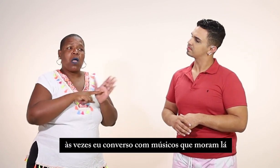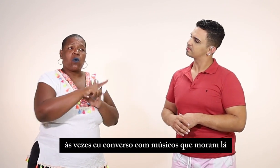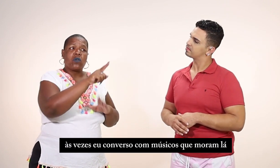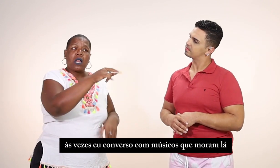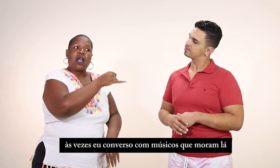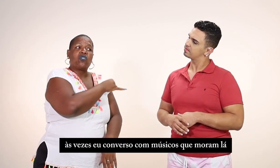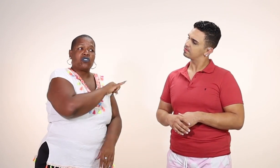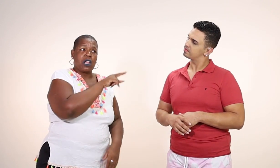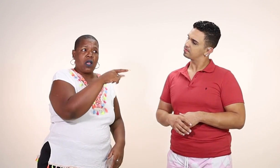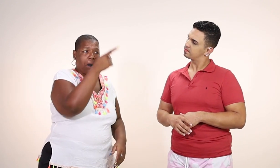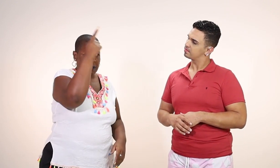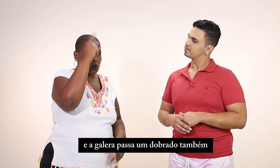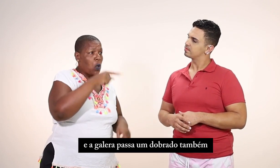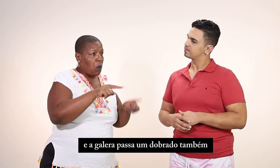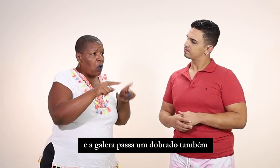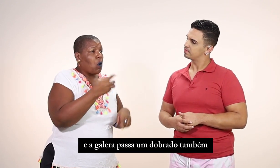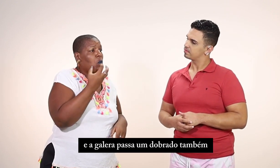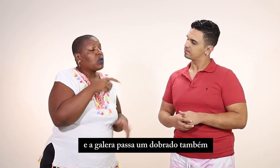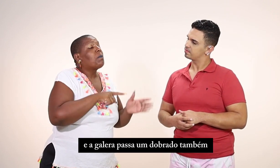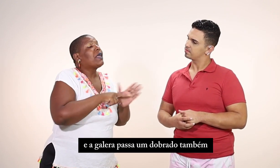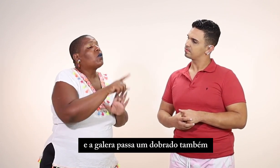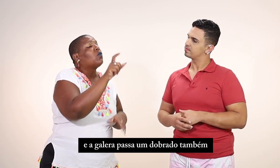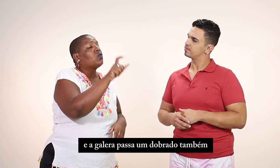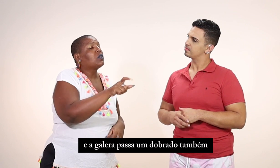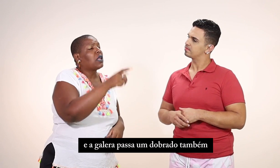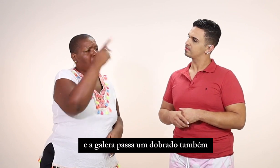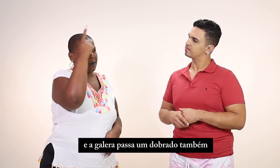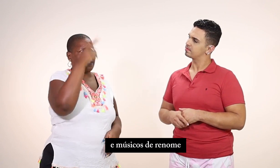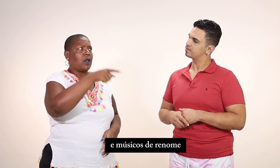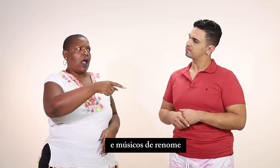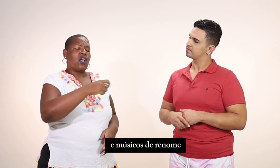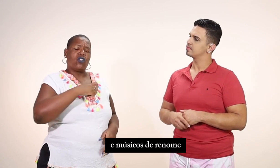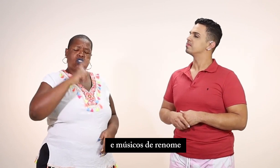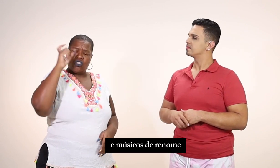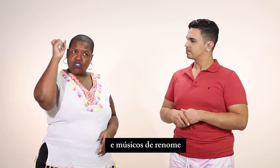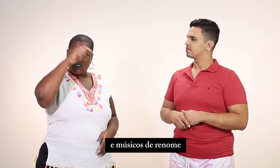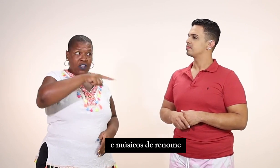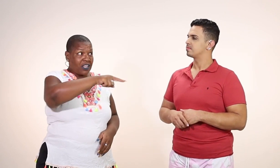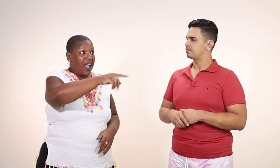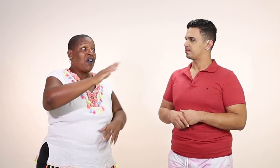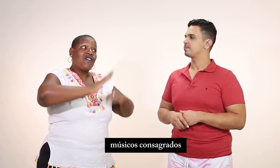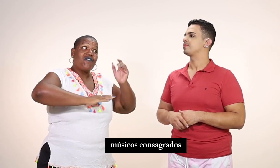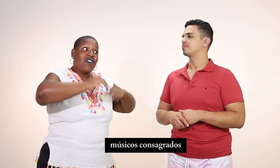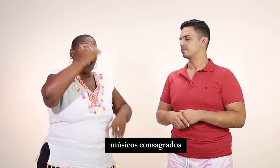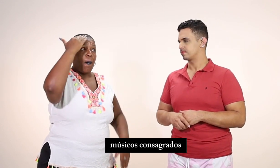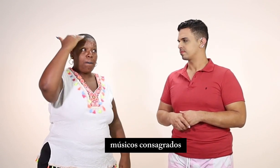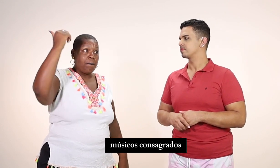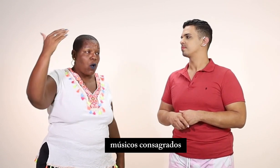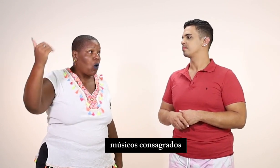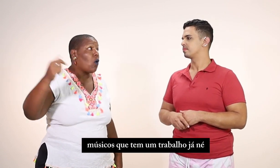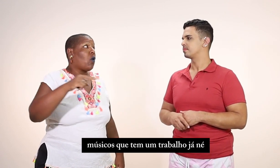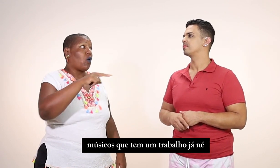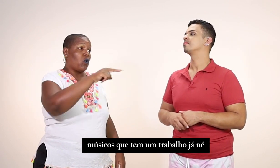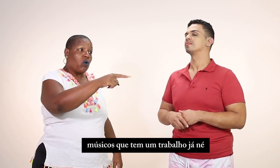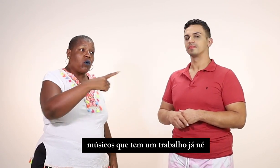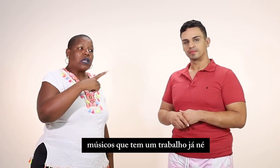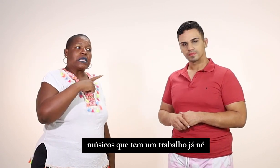moram lá e a galera passa um dobrado também. E músicos de renome, músicos consagrados, músicos que têm